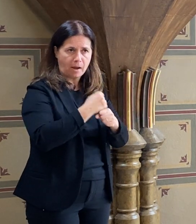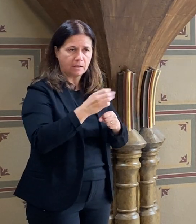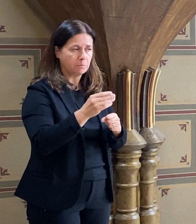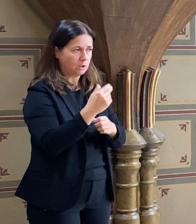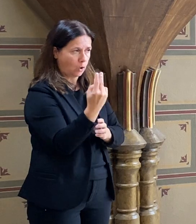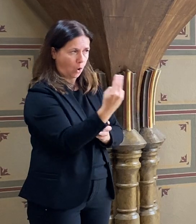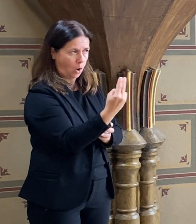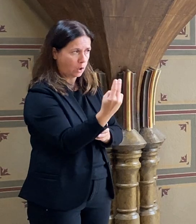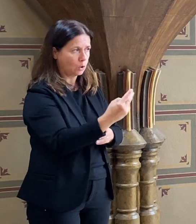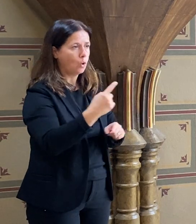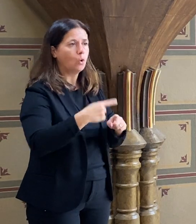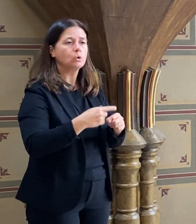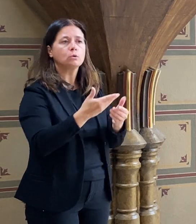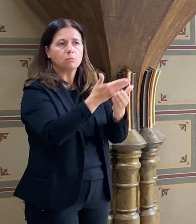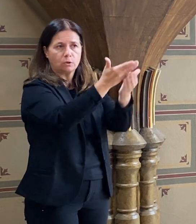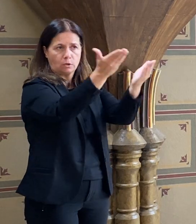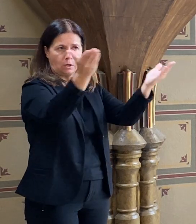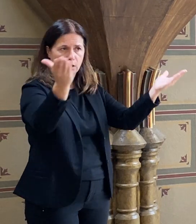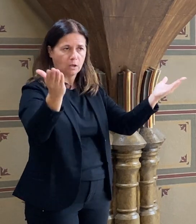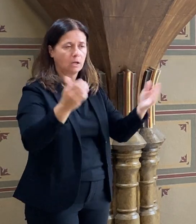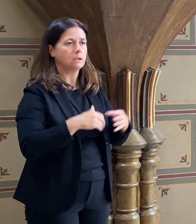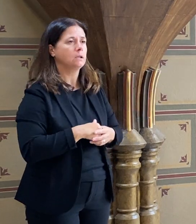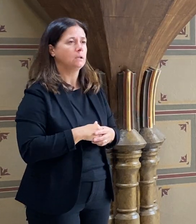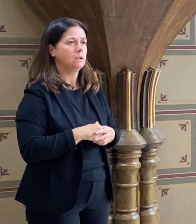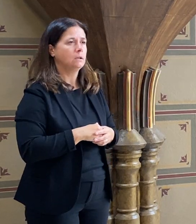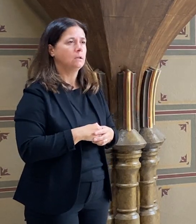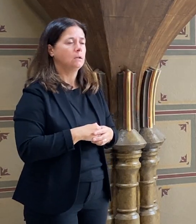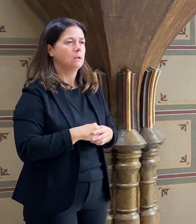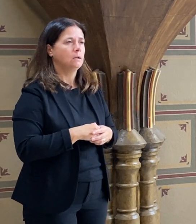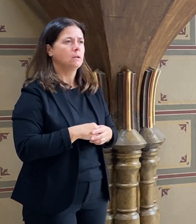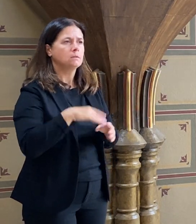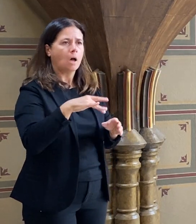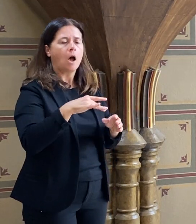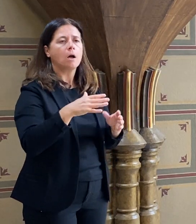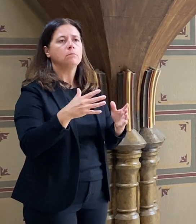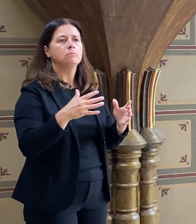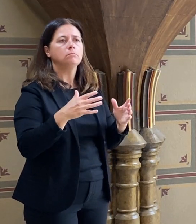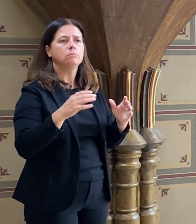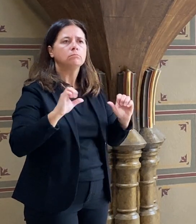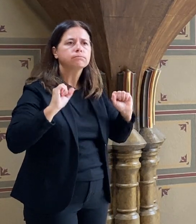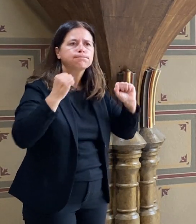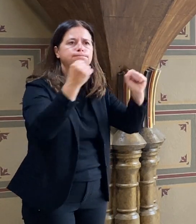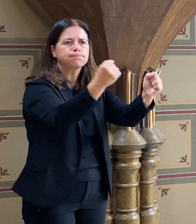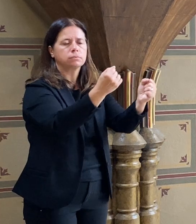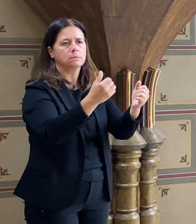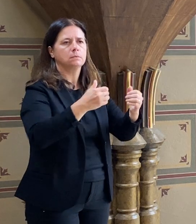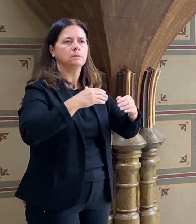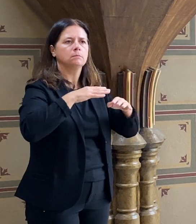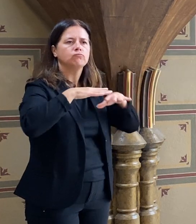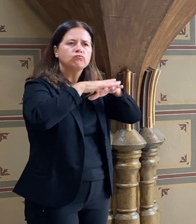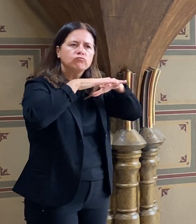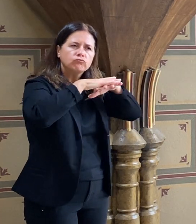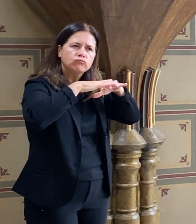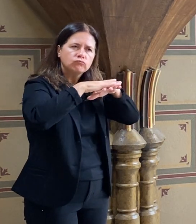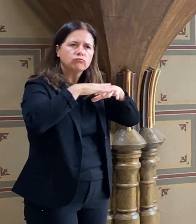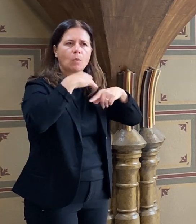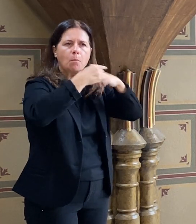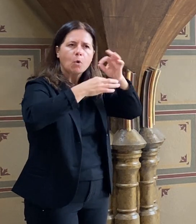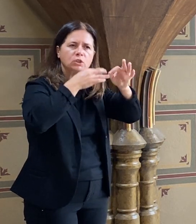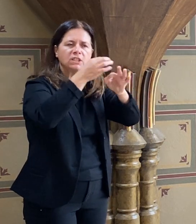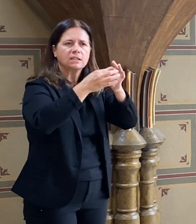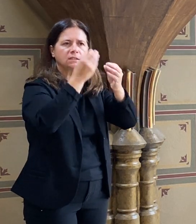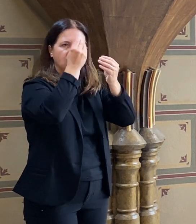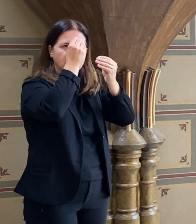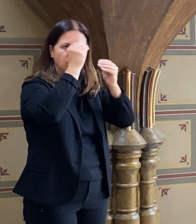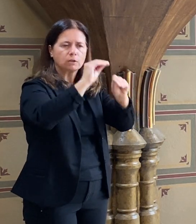euch und mit Ihnen, die sich überproportional stark auch im ökumenischen Prozess betraut sind